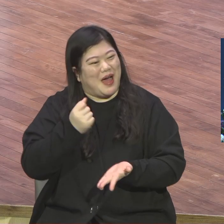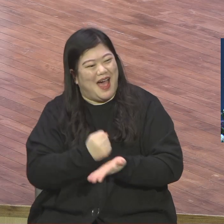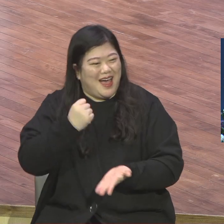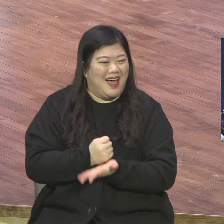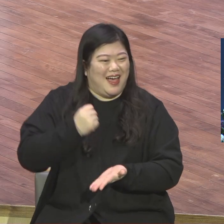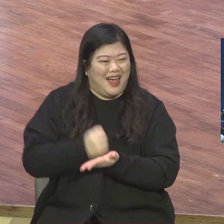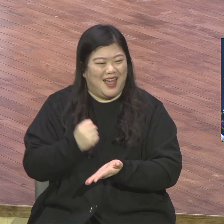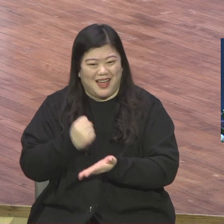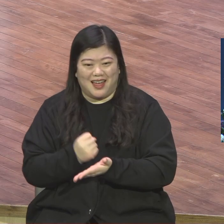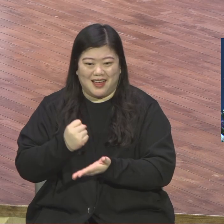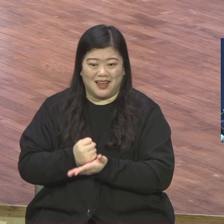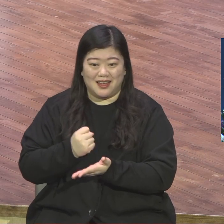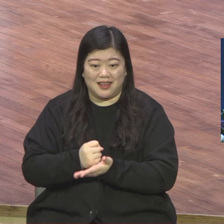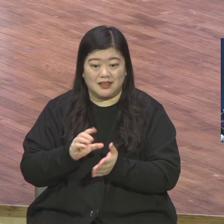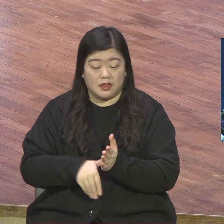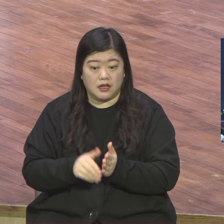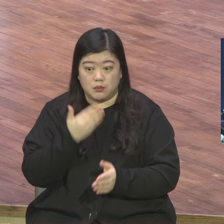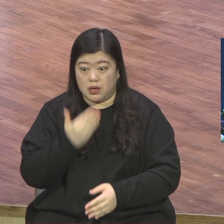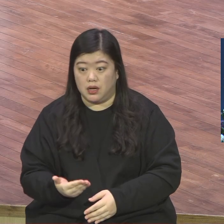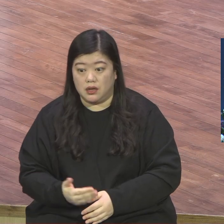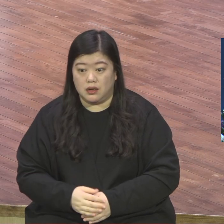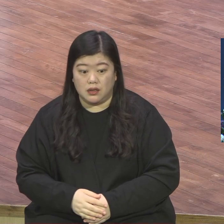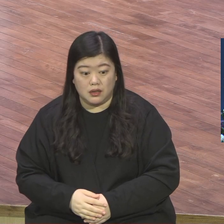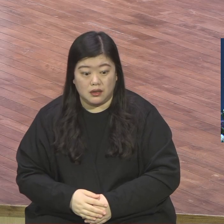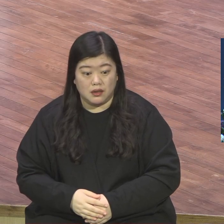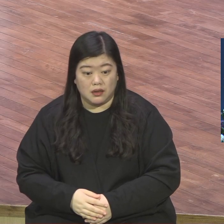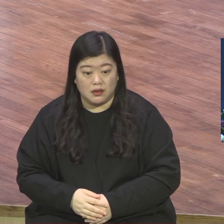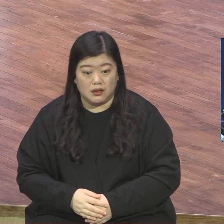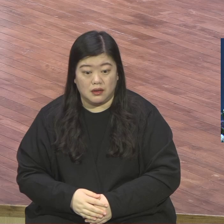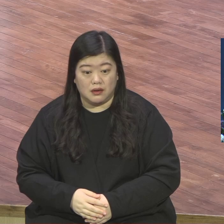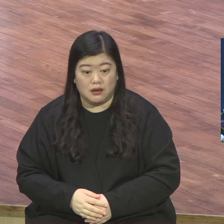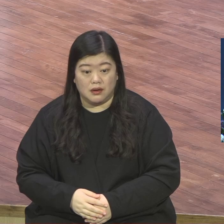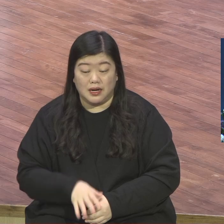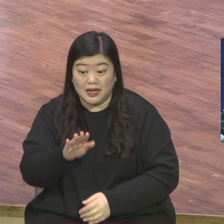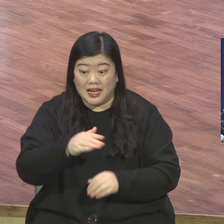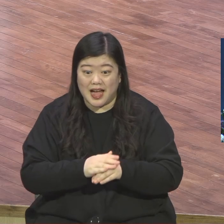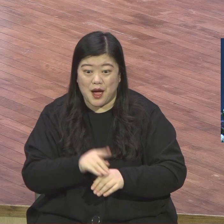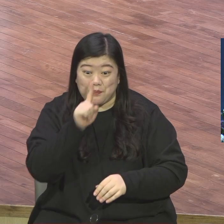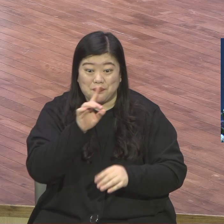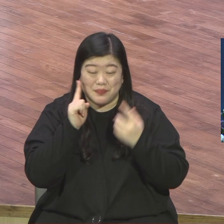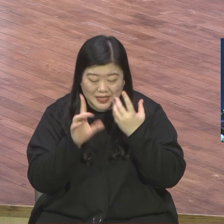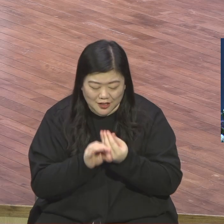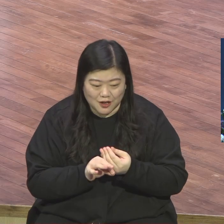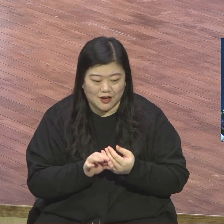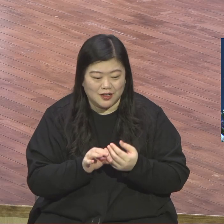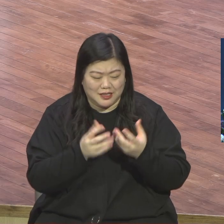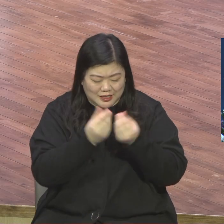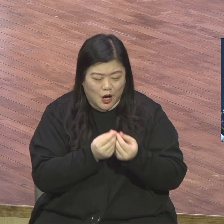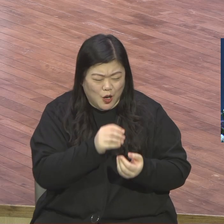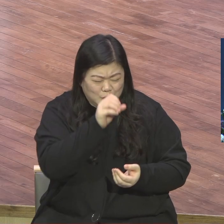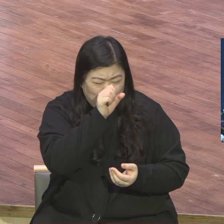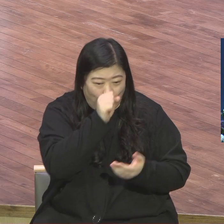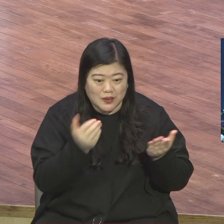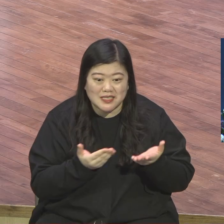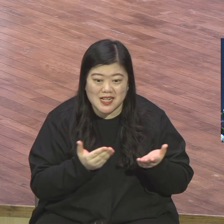벅차고 감격스러워서 소문을 내고 자랑할 정도의 기쁨의 맛.